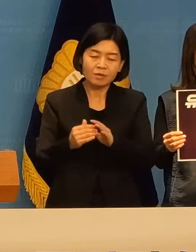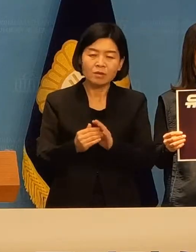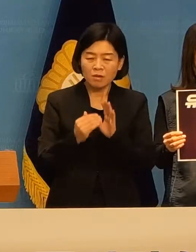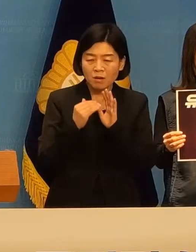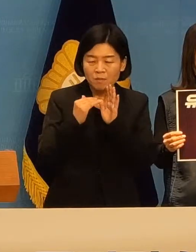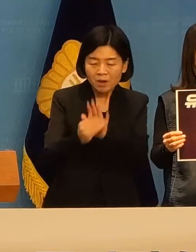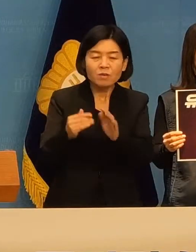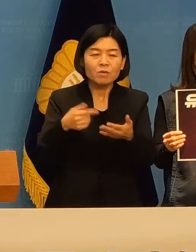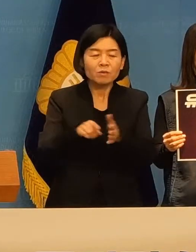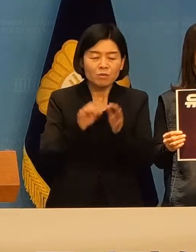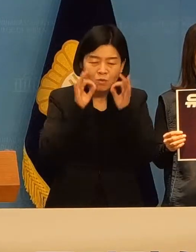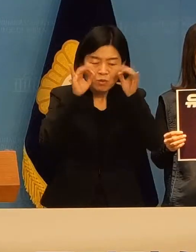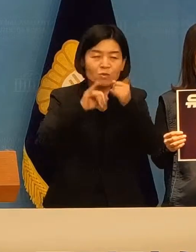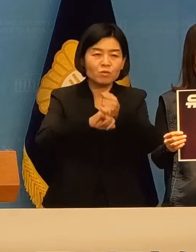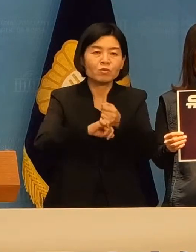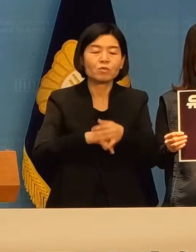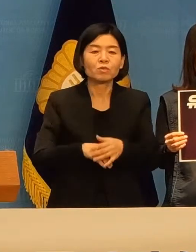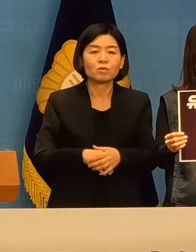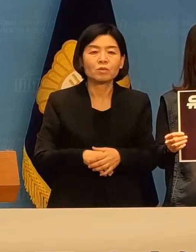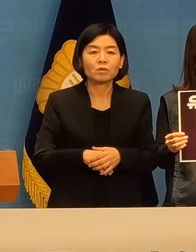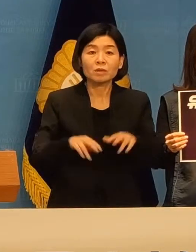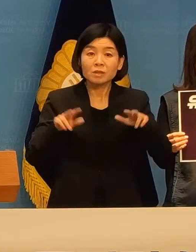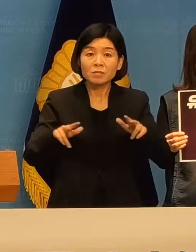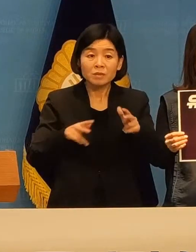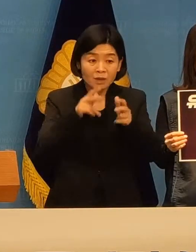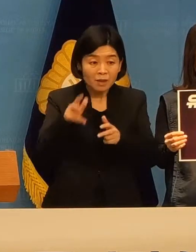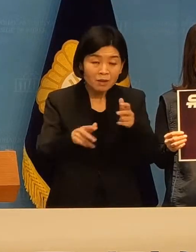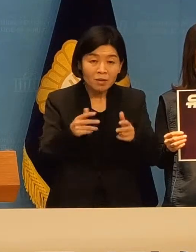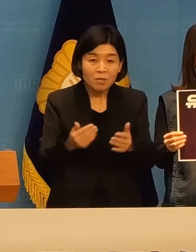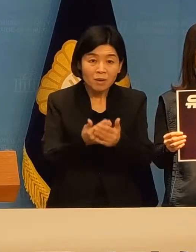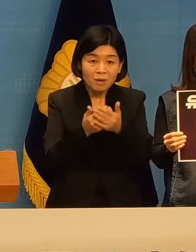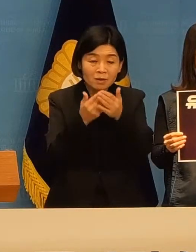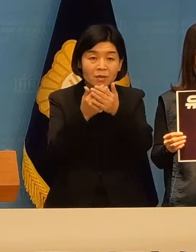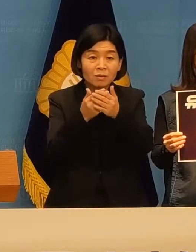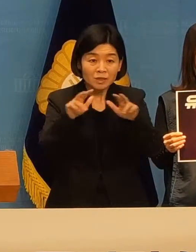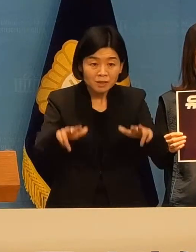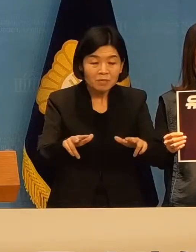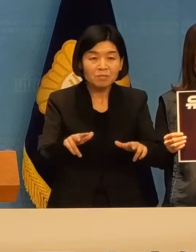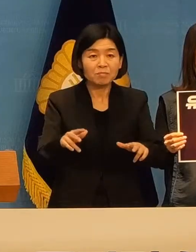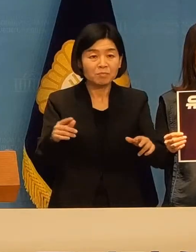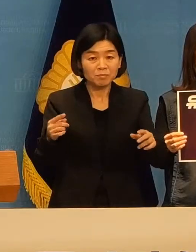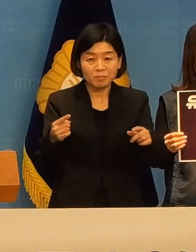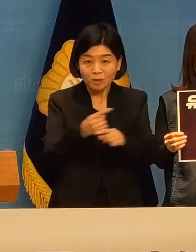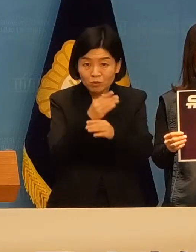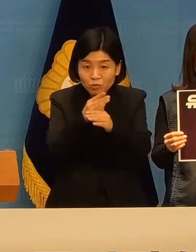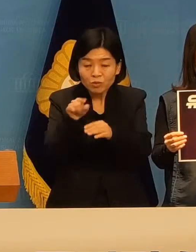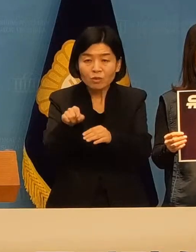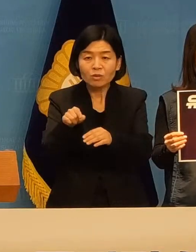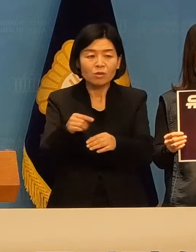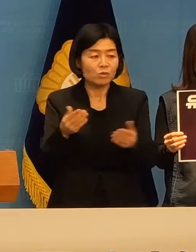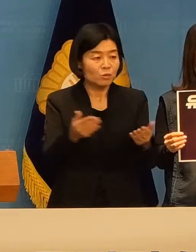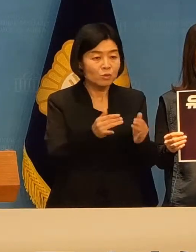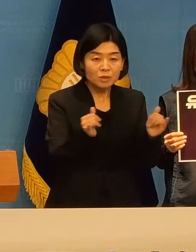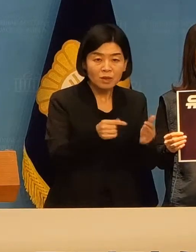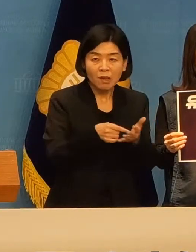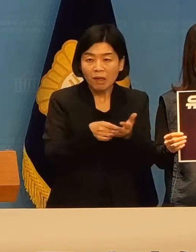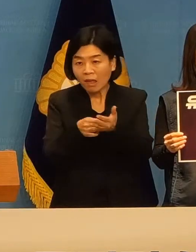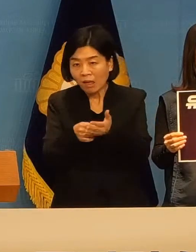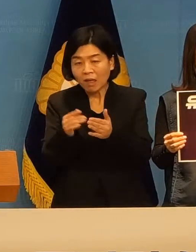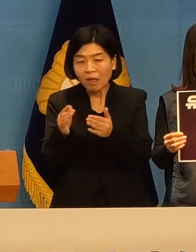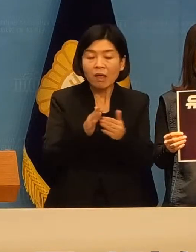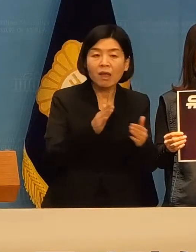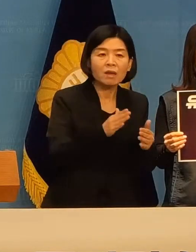있다며 사측은 계속해서 밀고 들어오고 있는데 이를 노동조합이 단결하고 투쟁하는